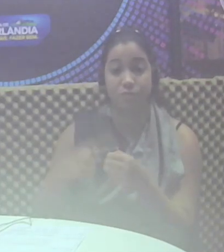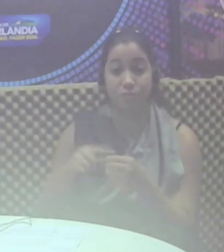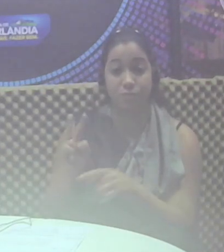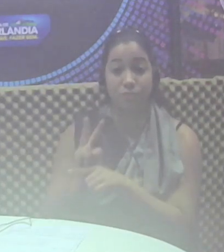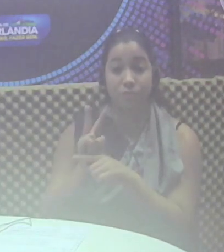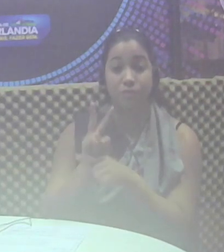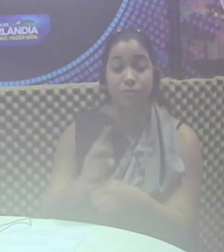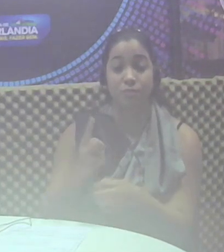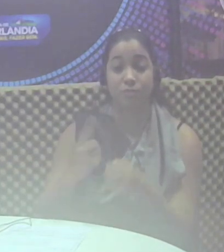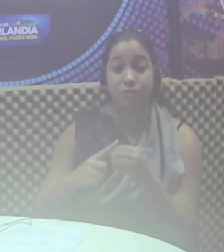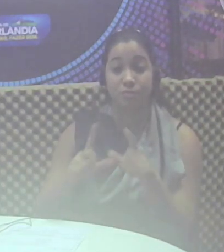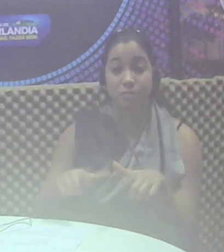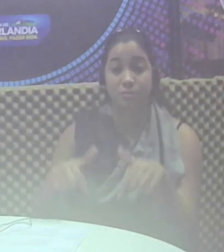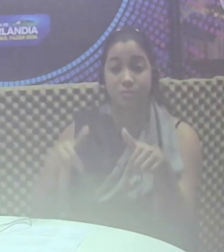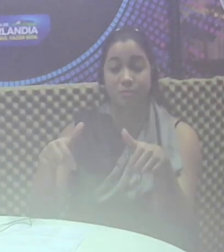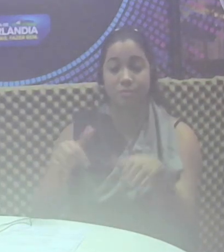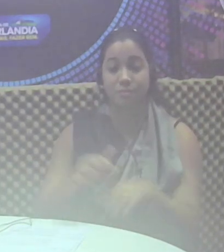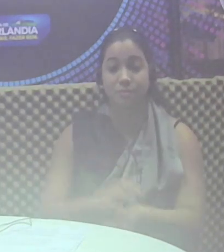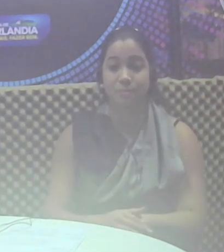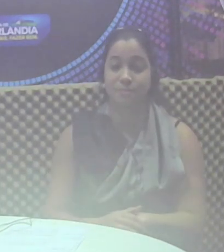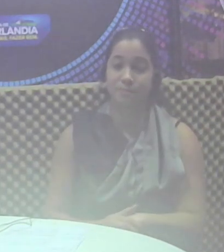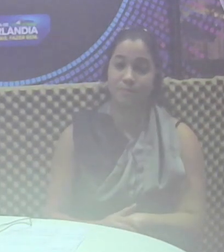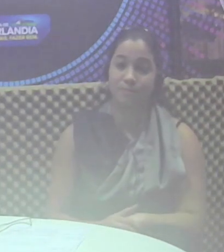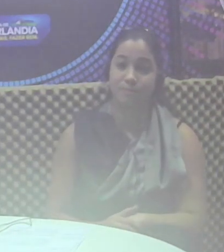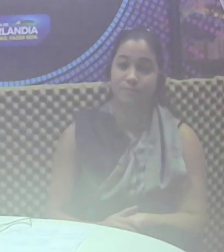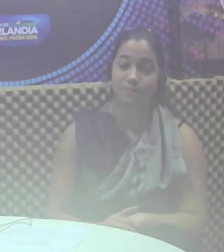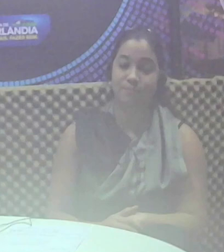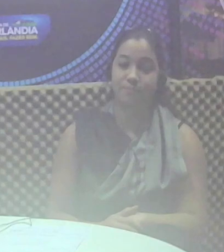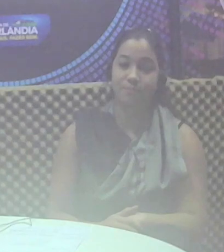cuida é uma cidade que faz.